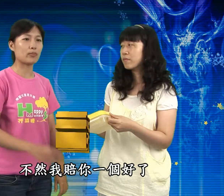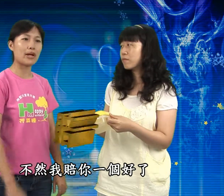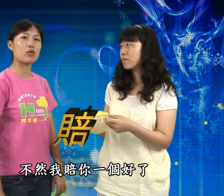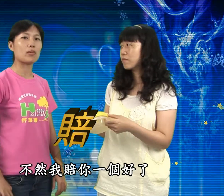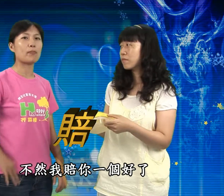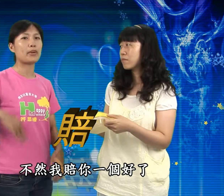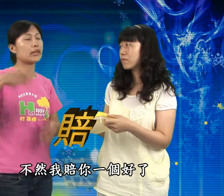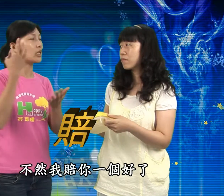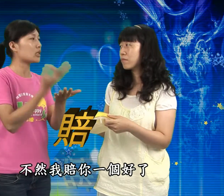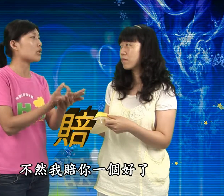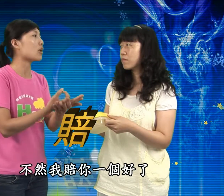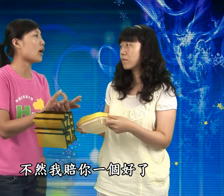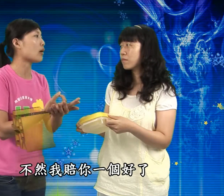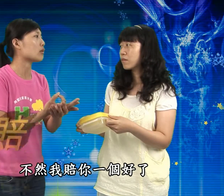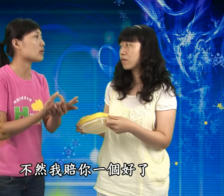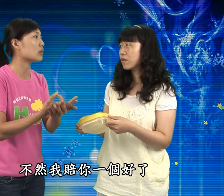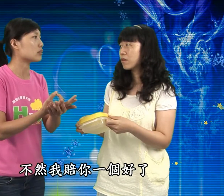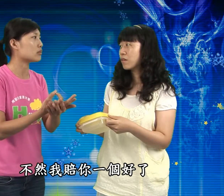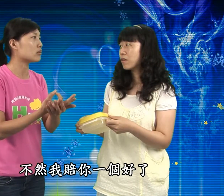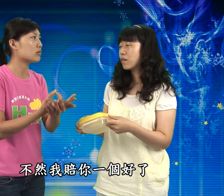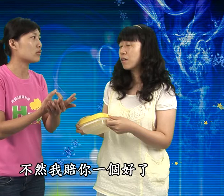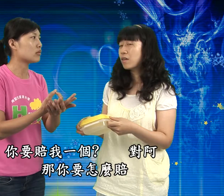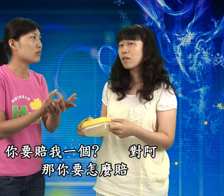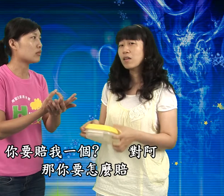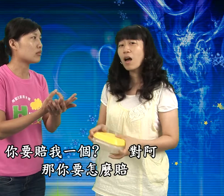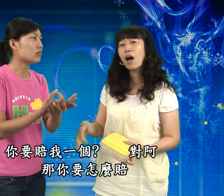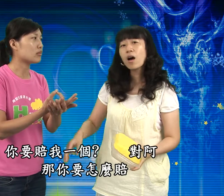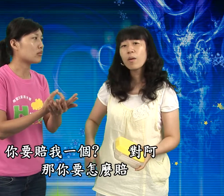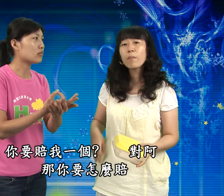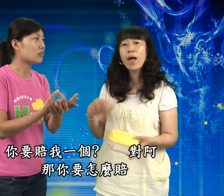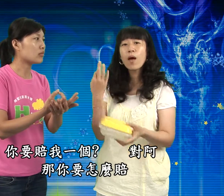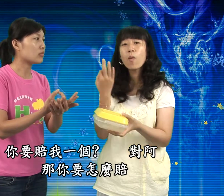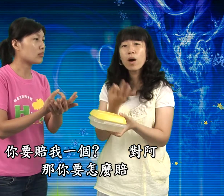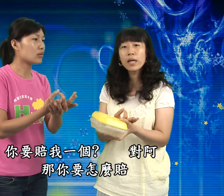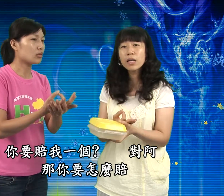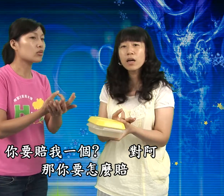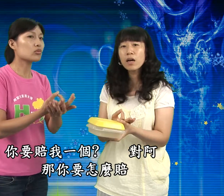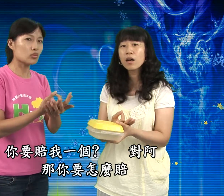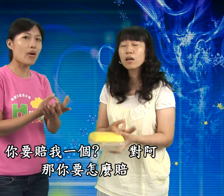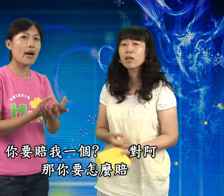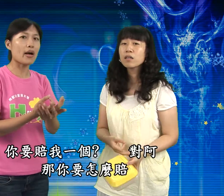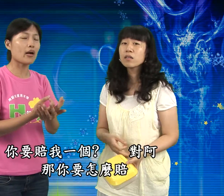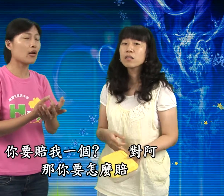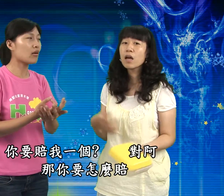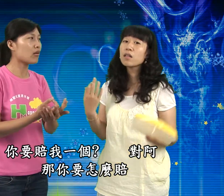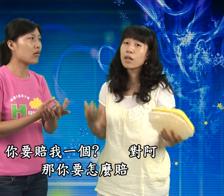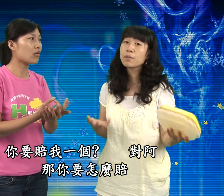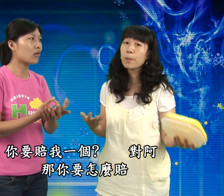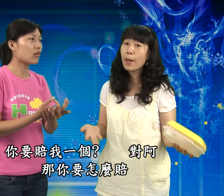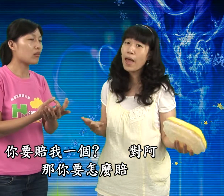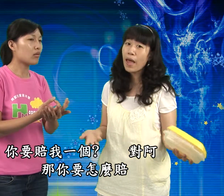不然我赔你一个好了。 你要赔我一个？ 对啊。 那你要怎么赔？